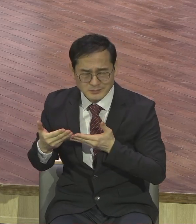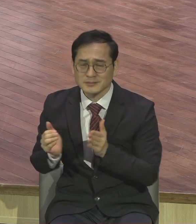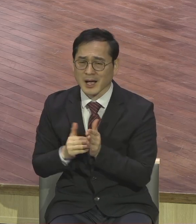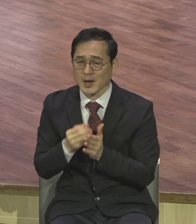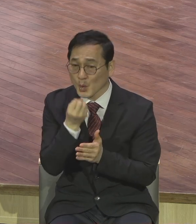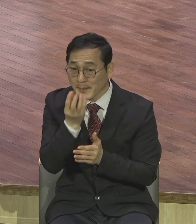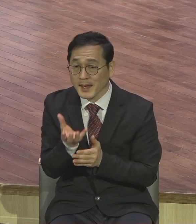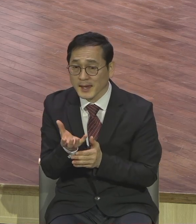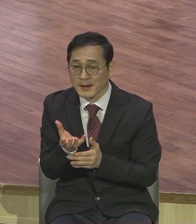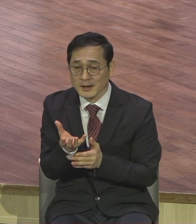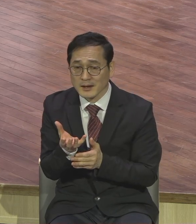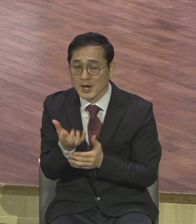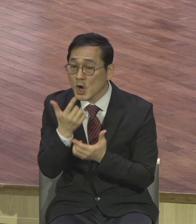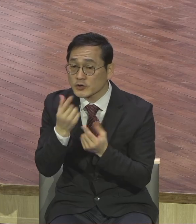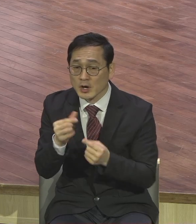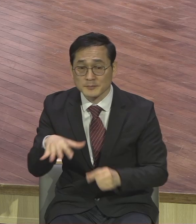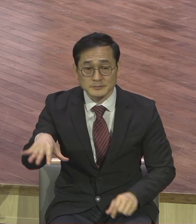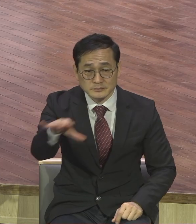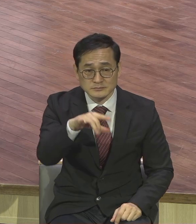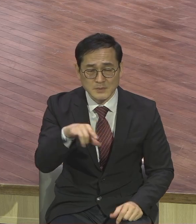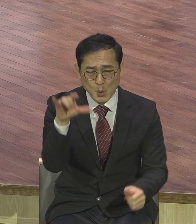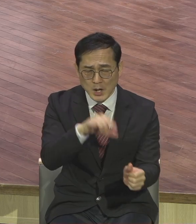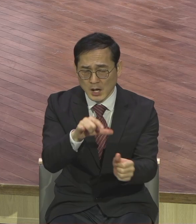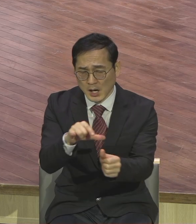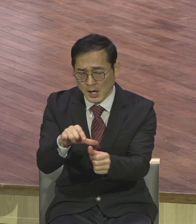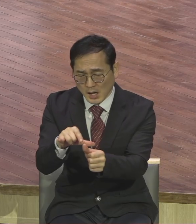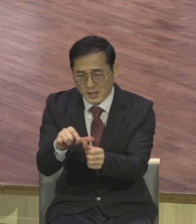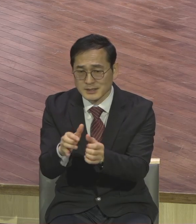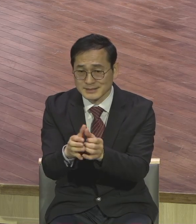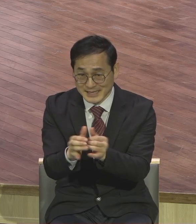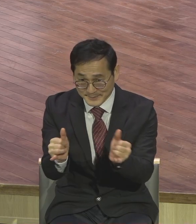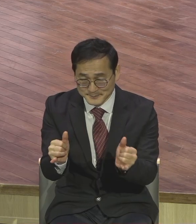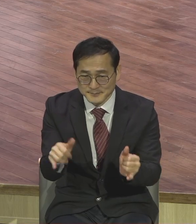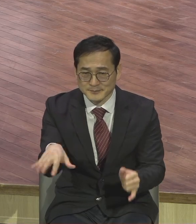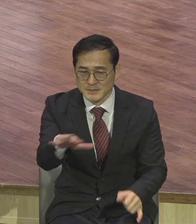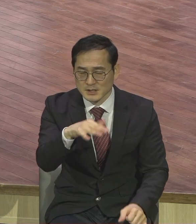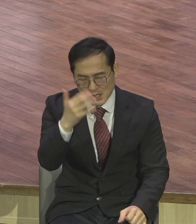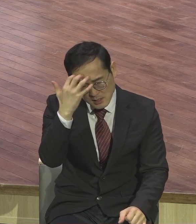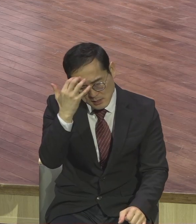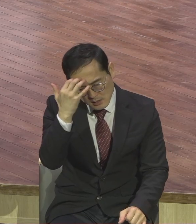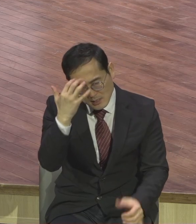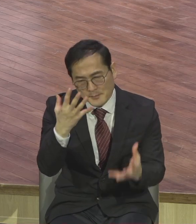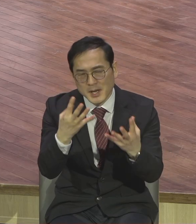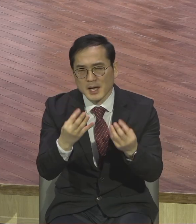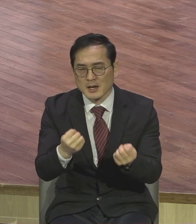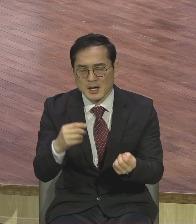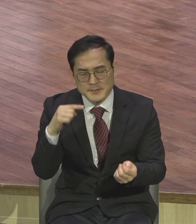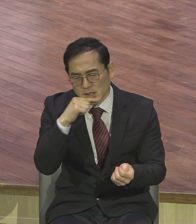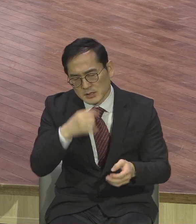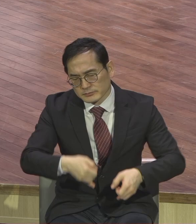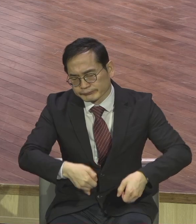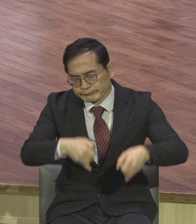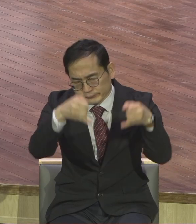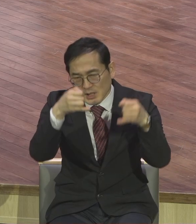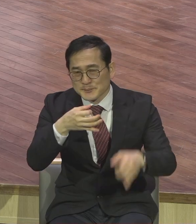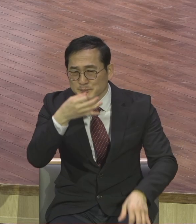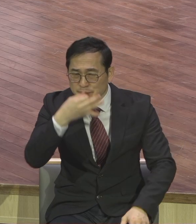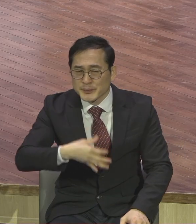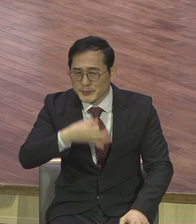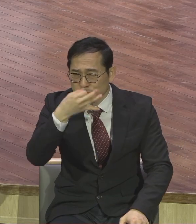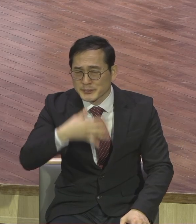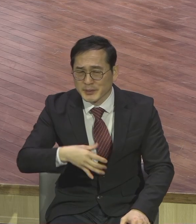특별히 자영업하는 분들 빚 소리만 들어도 치를 떨지요. 그만큼 지금 마음에 부담을 주는